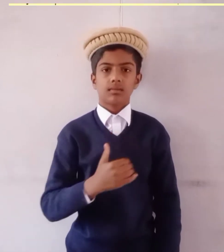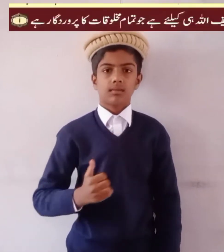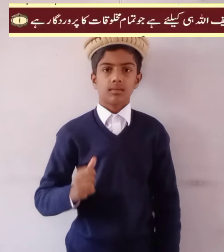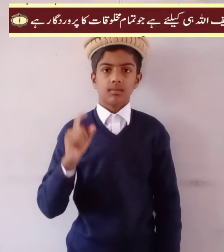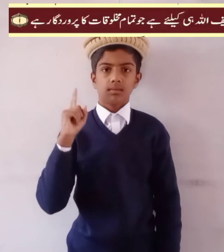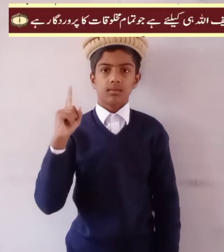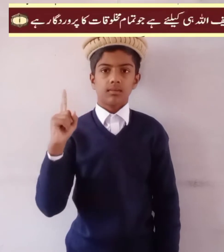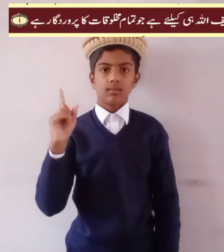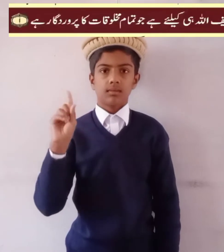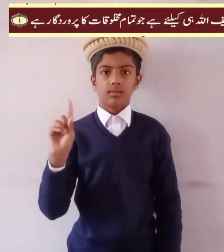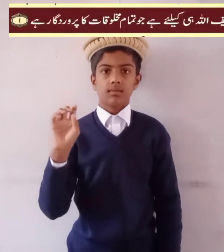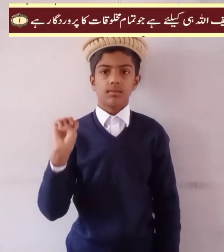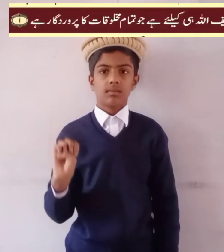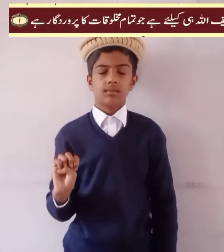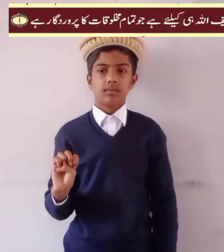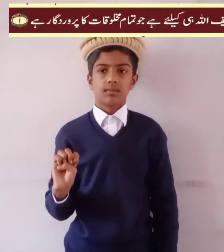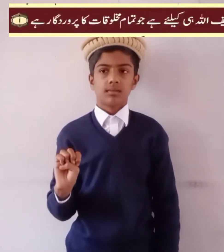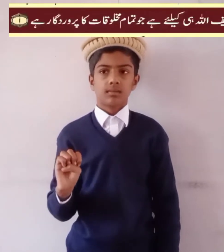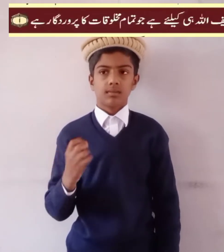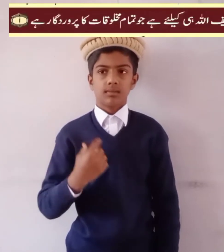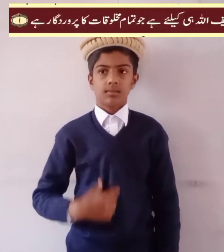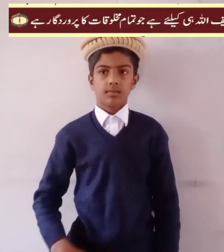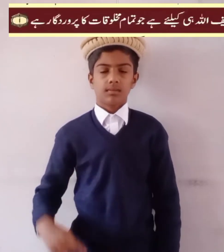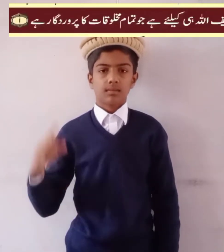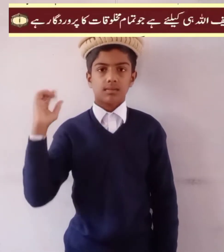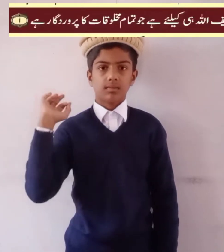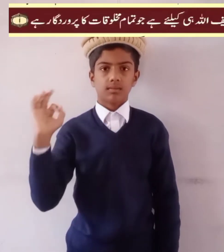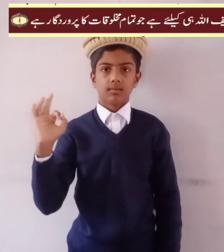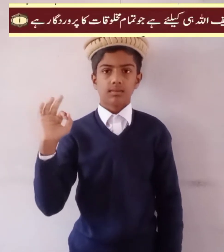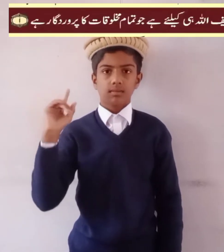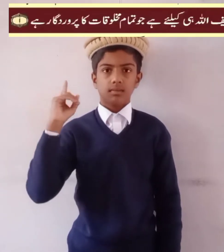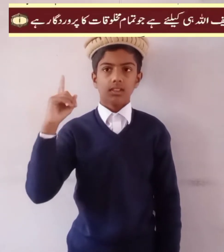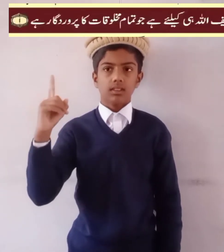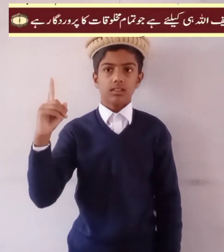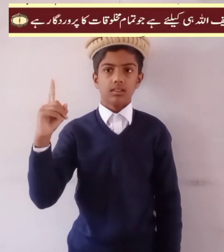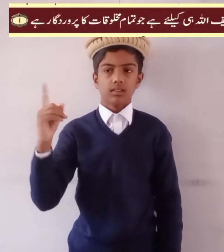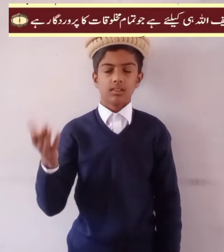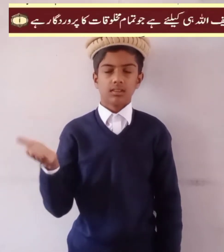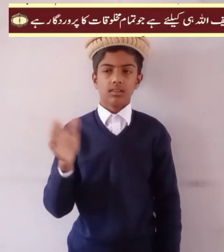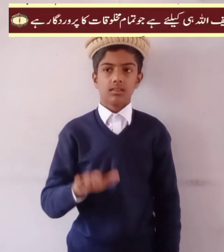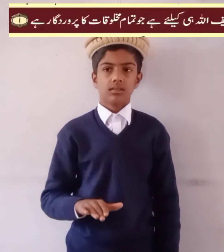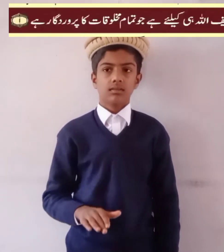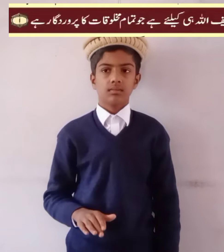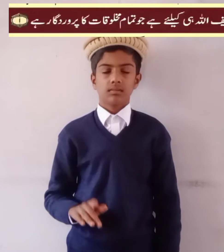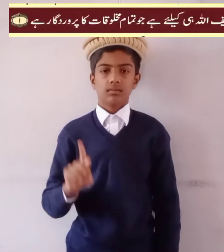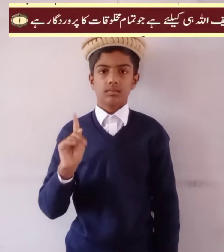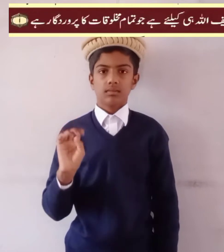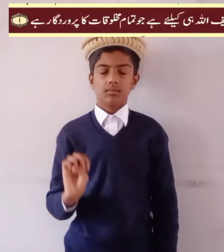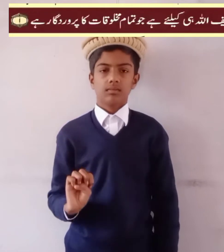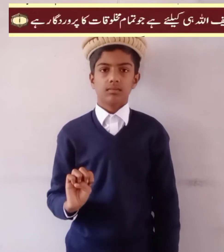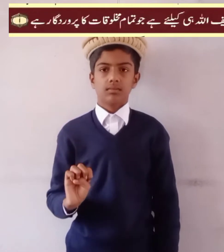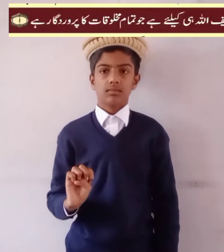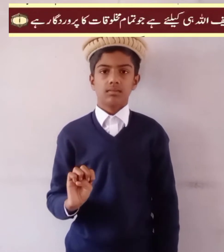تریب اللہ کی ہے